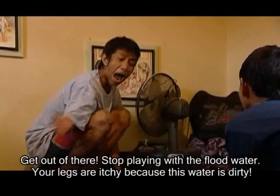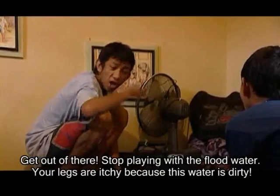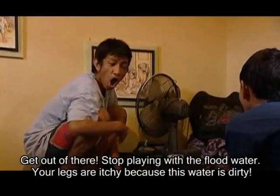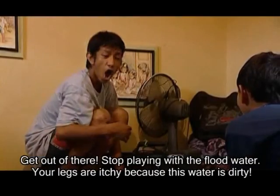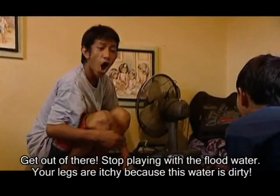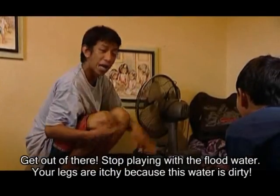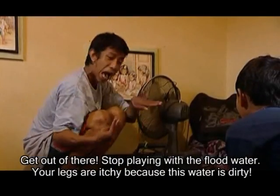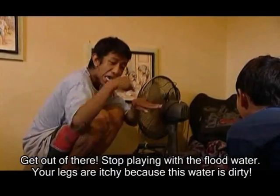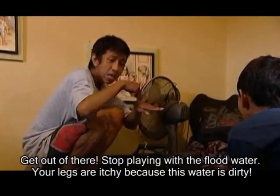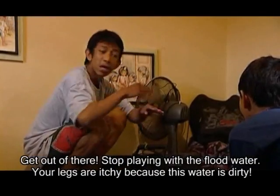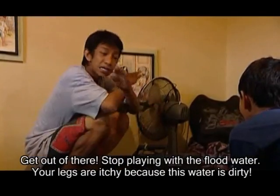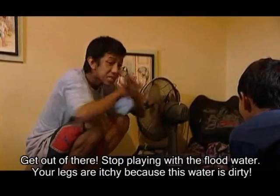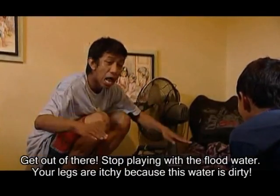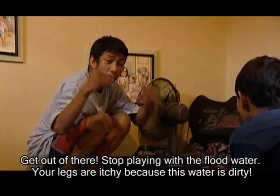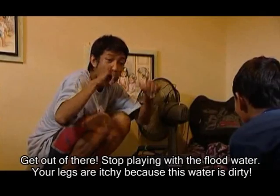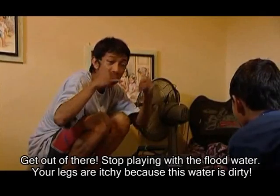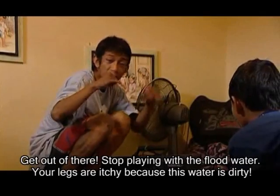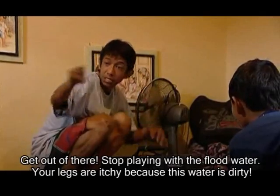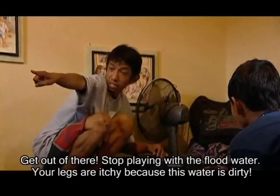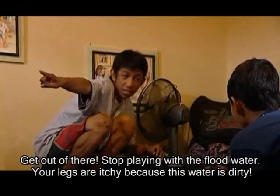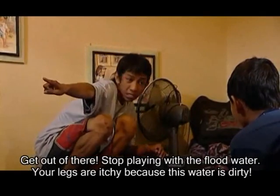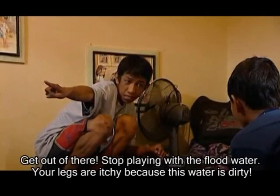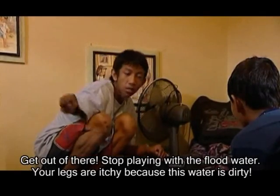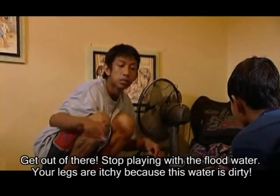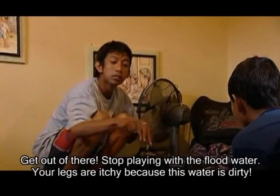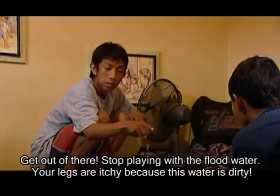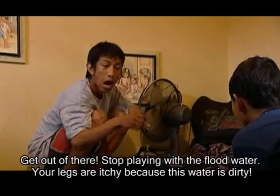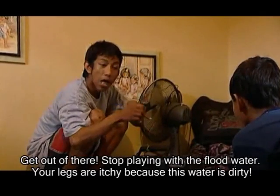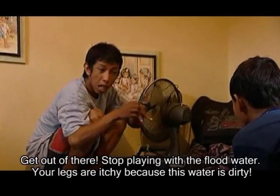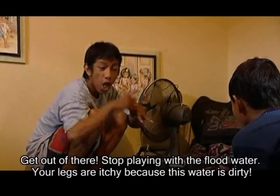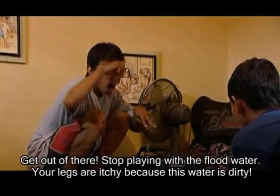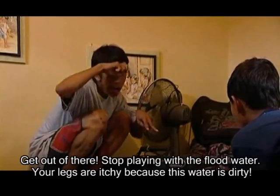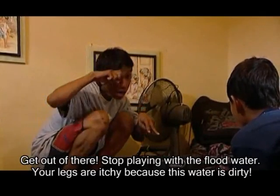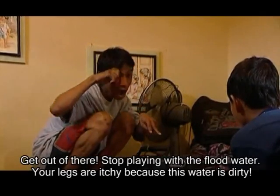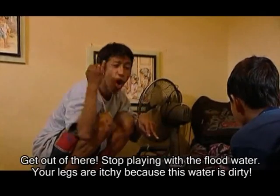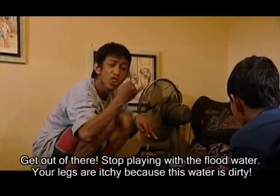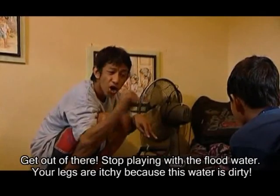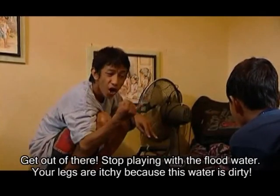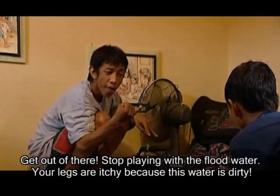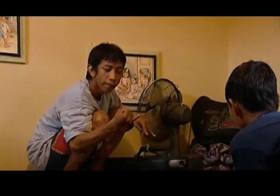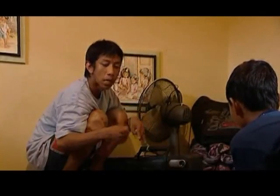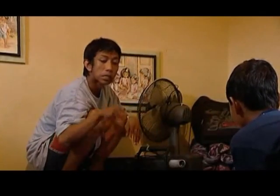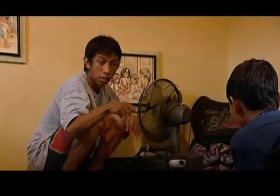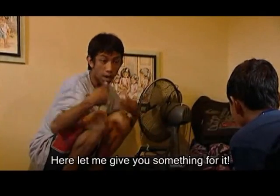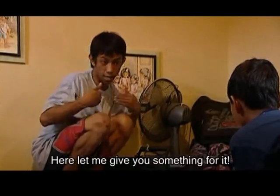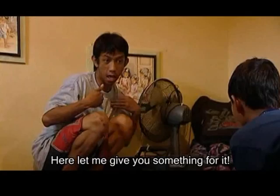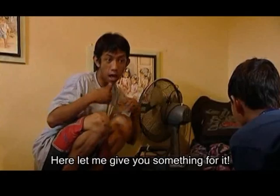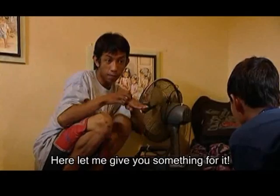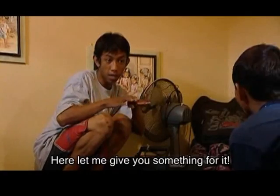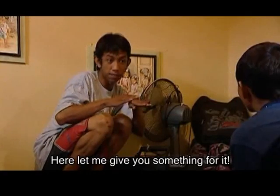Ayo, naik. Jangan main air banjir lagi ya. Kakimu gatal karena air ini kotor. Ayo, aku beri obat.